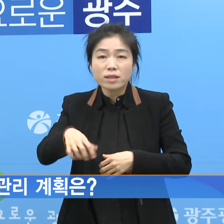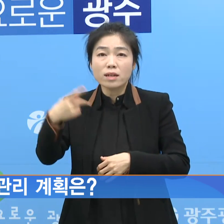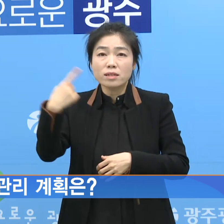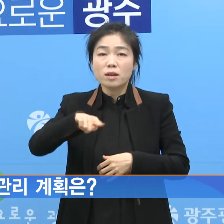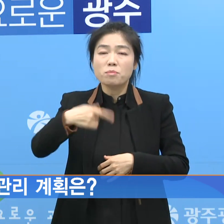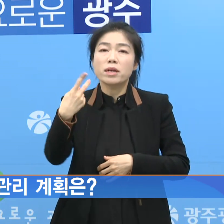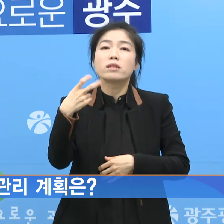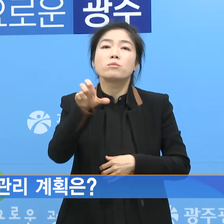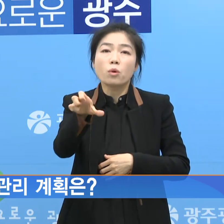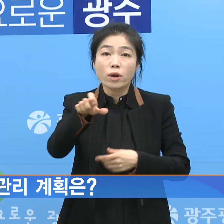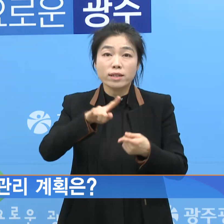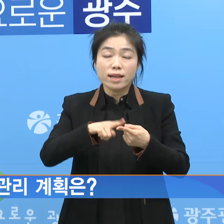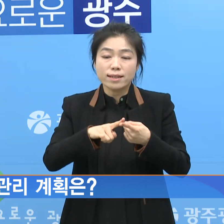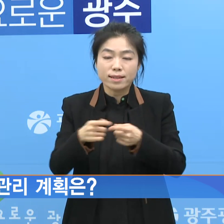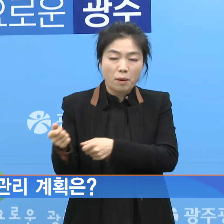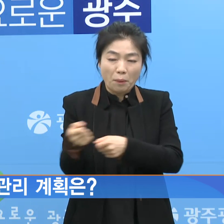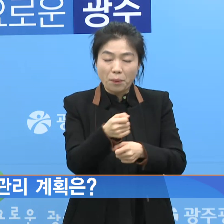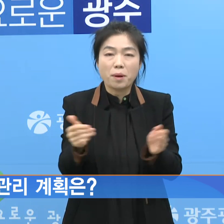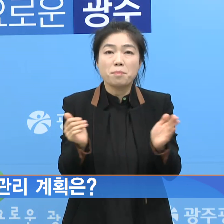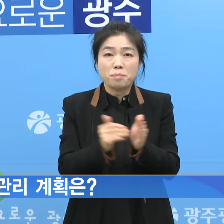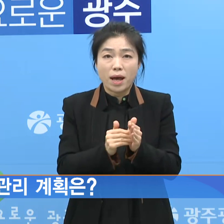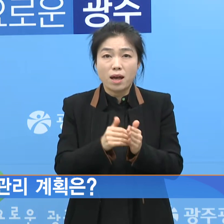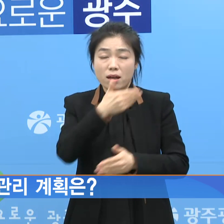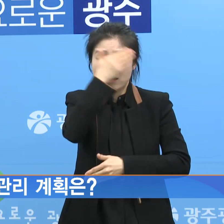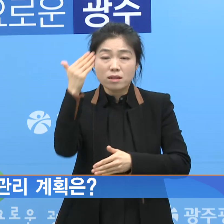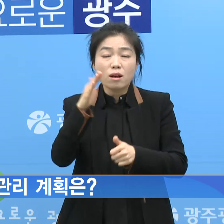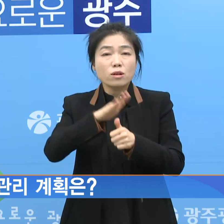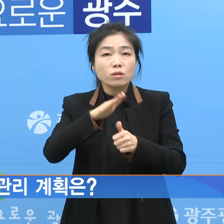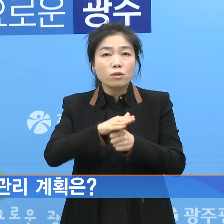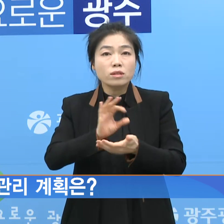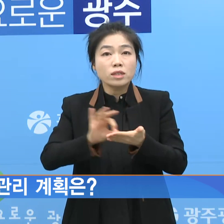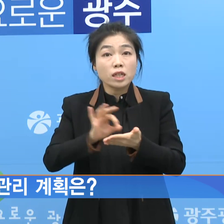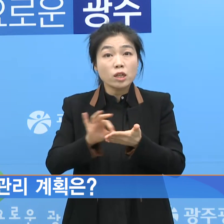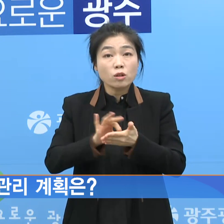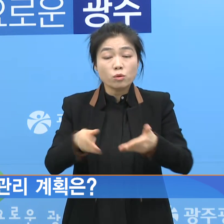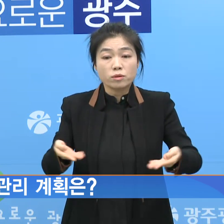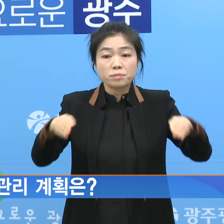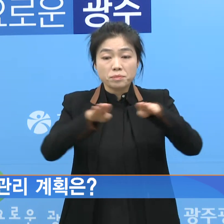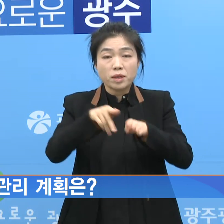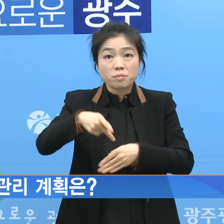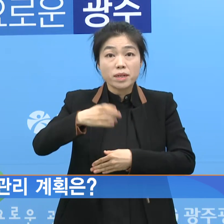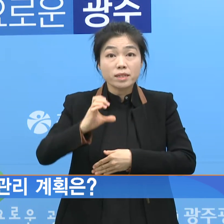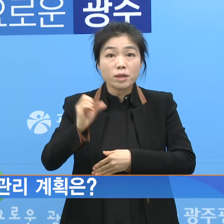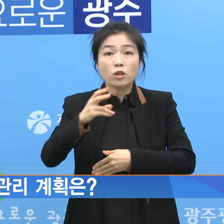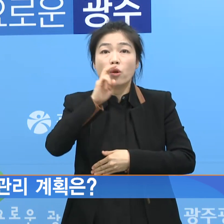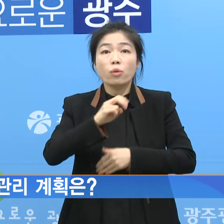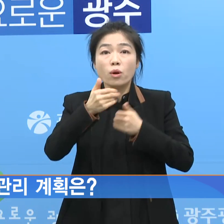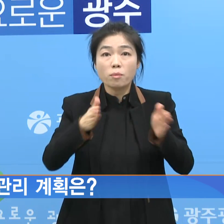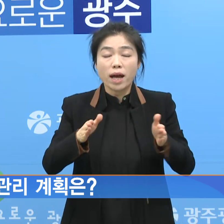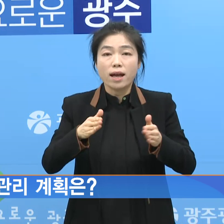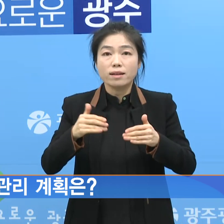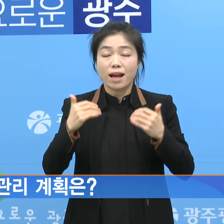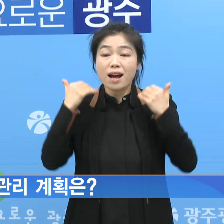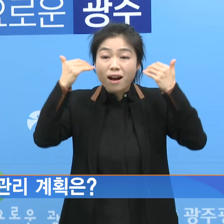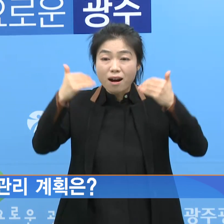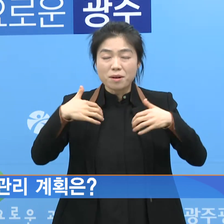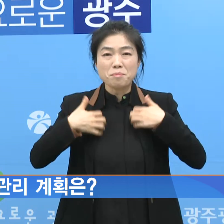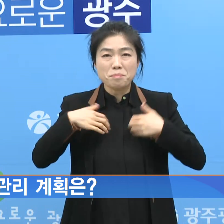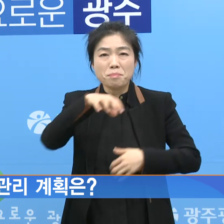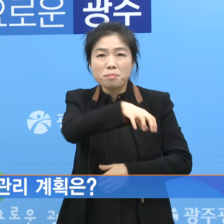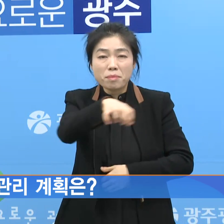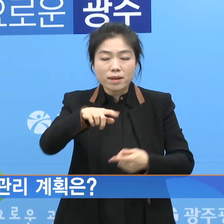1,152개소를 대상으로 했습니다. 청소년 이용 시설 PC방, 코인 노래방과 성인 게임방을